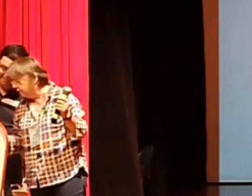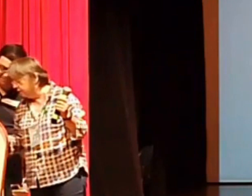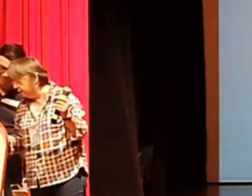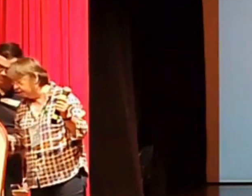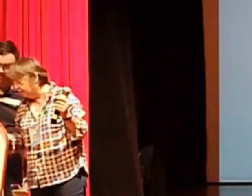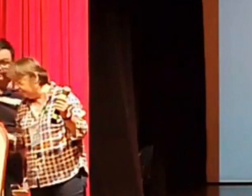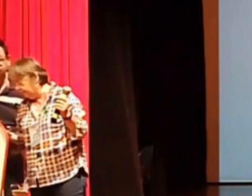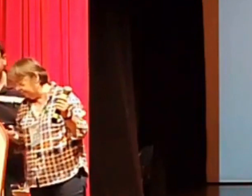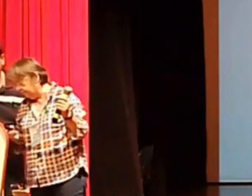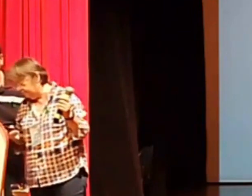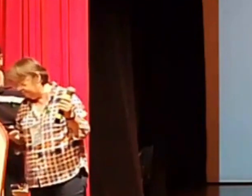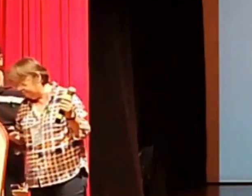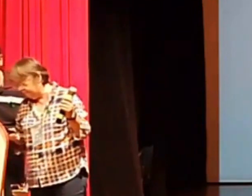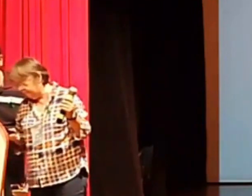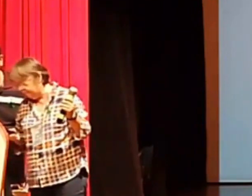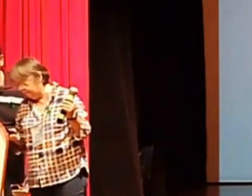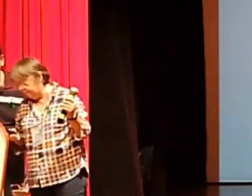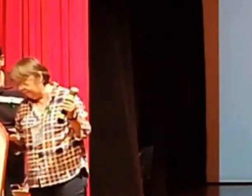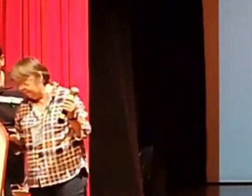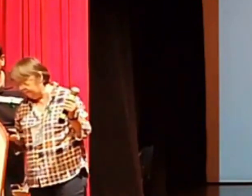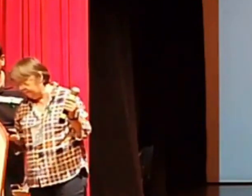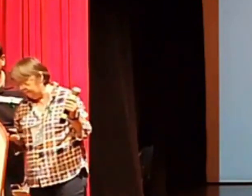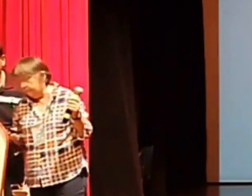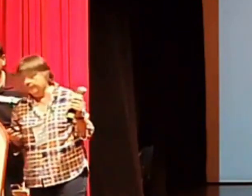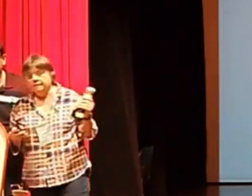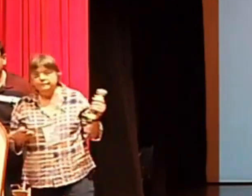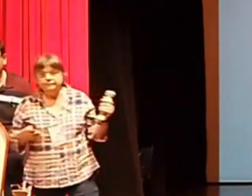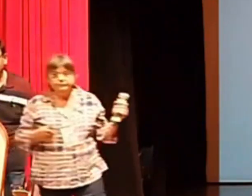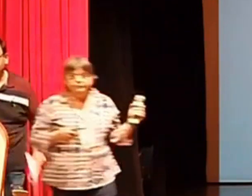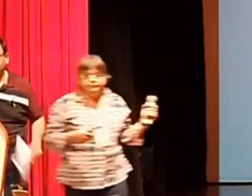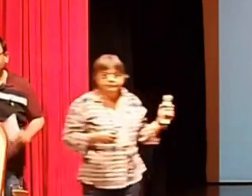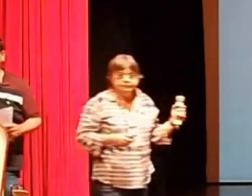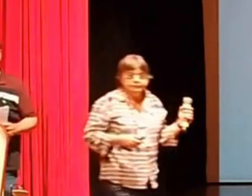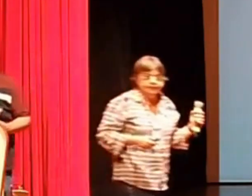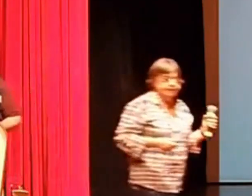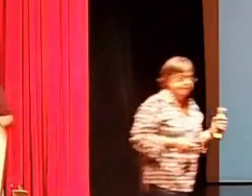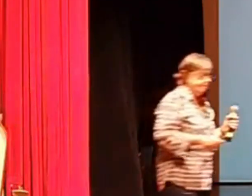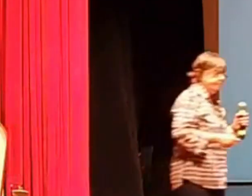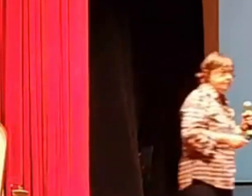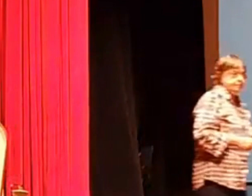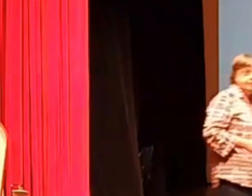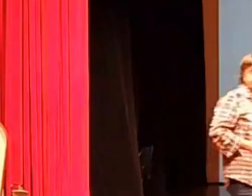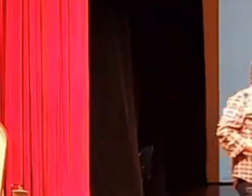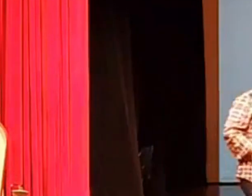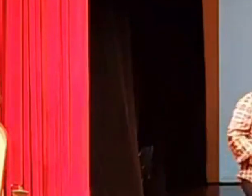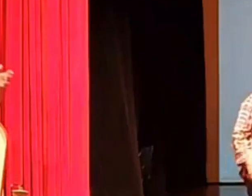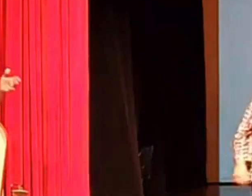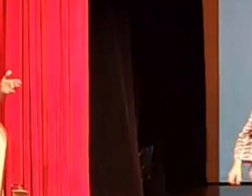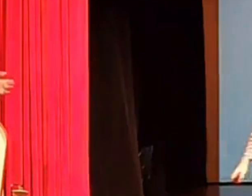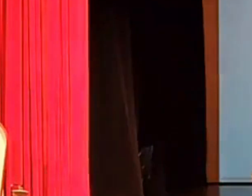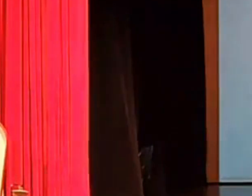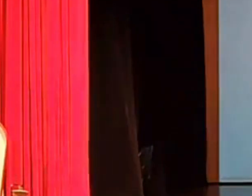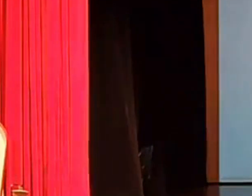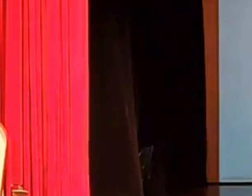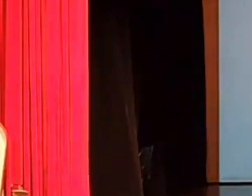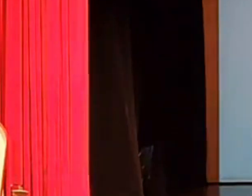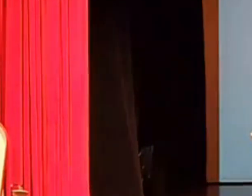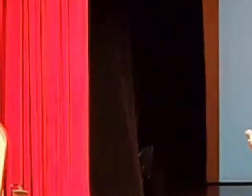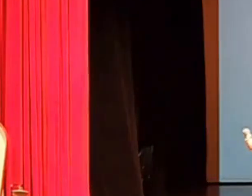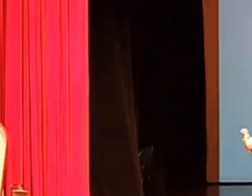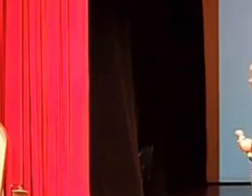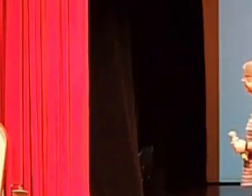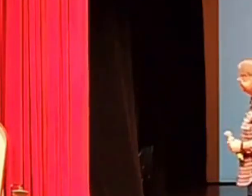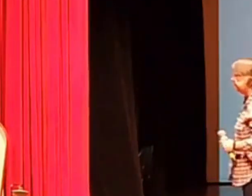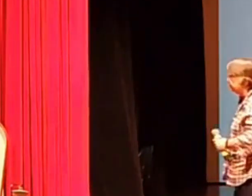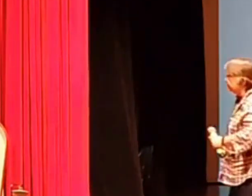Leandro, avisa que é a última palestra da manhã e nós vamos abrir para as perguntas depois. A doutora vai realizar a última palestra da